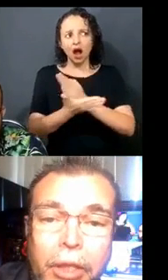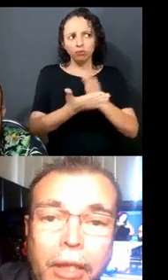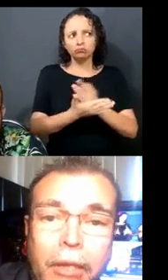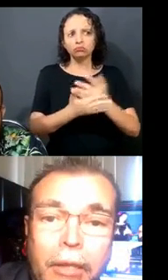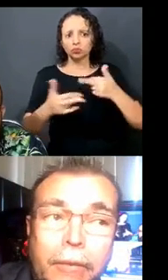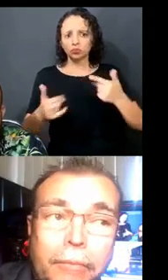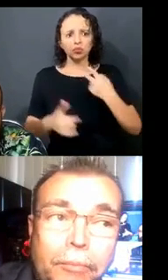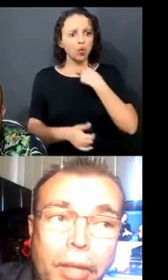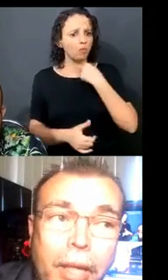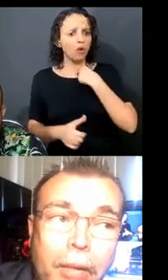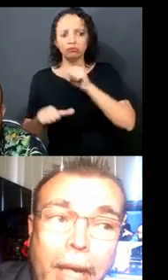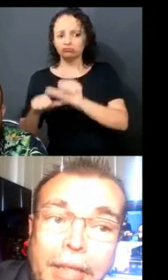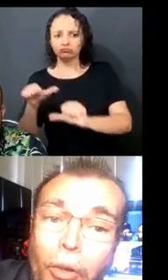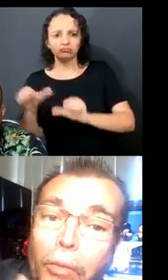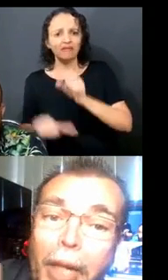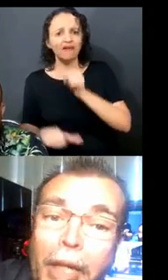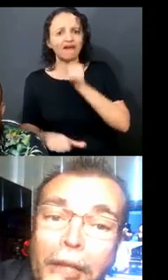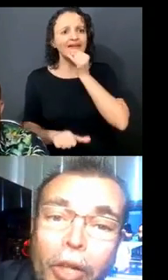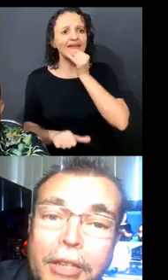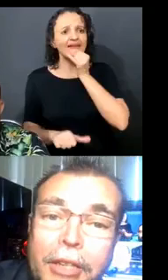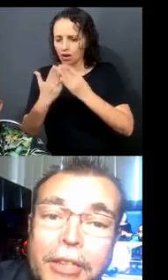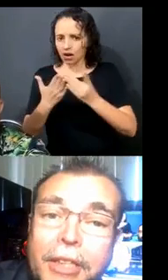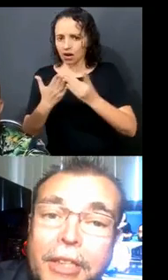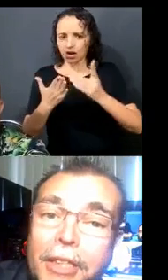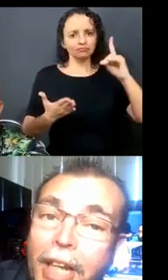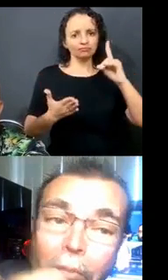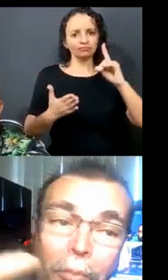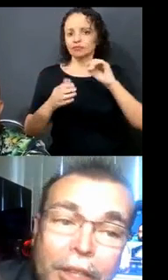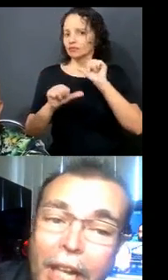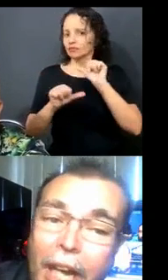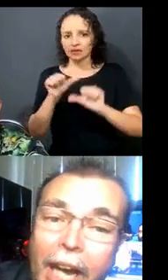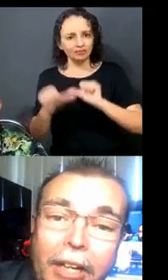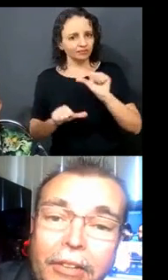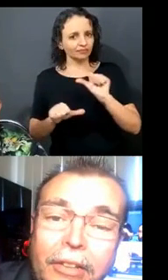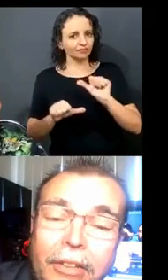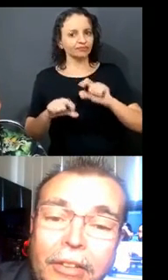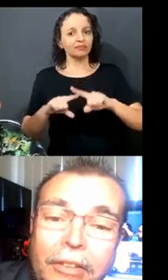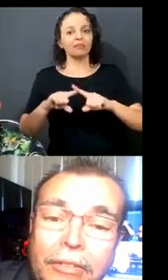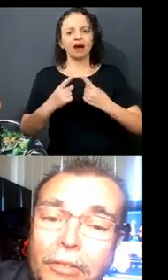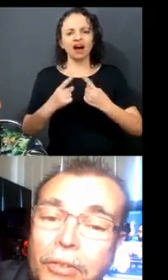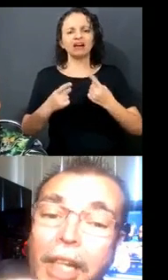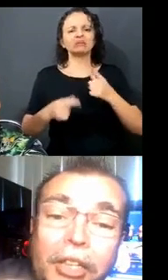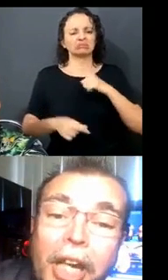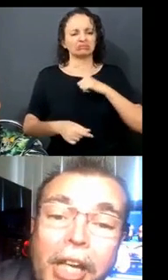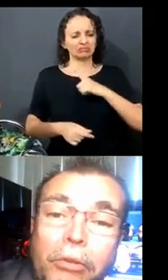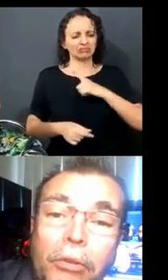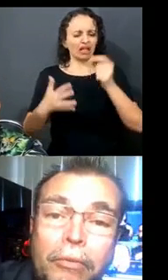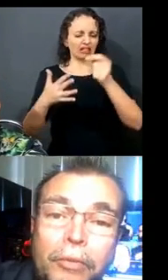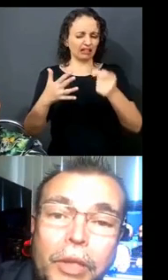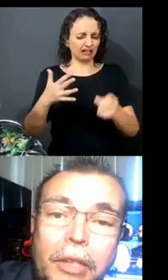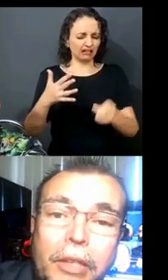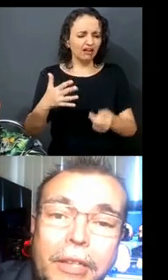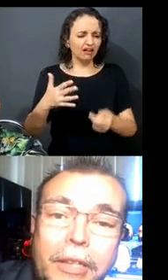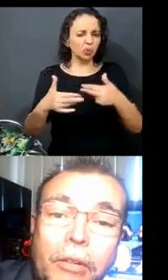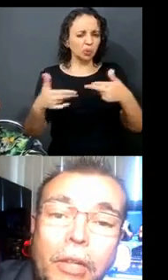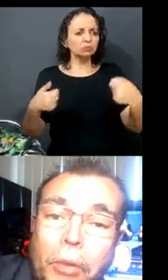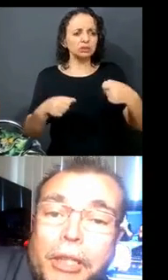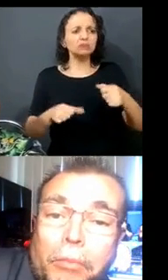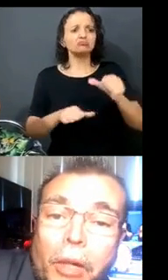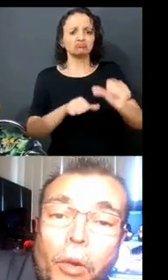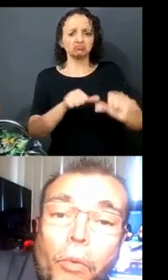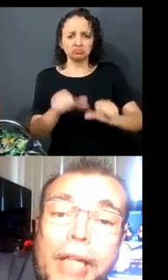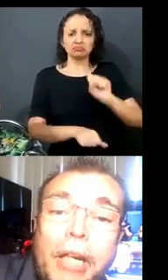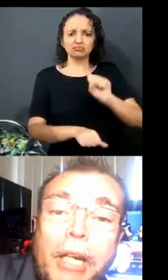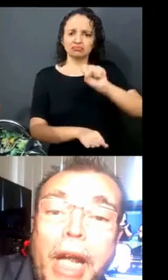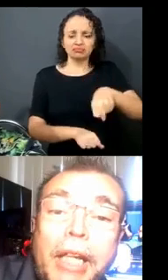a doutrina. Mas algumas coisas, se não mudar, não tem jeito. Entendeu?